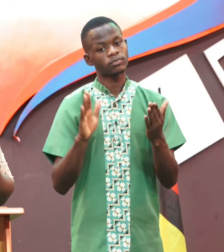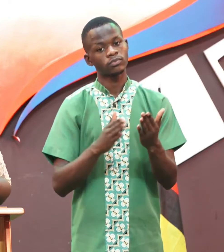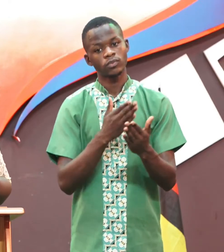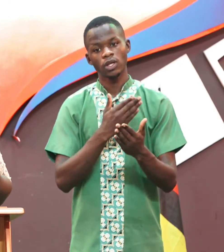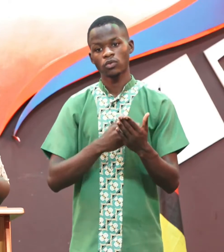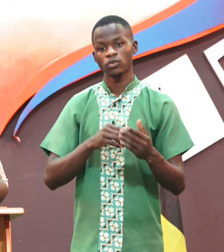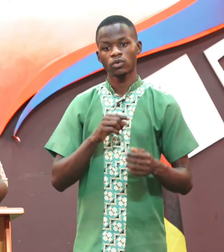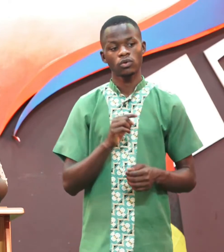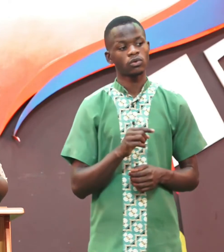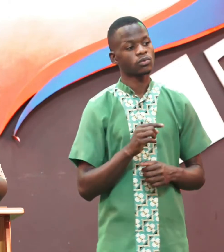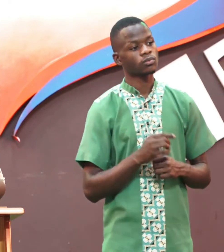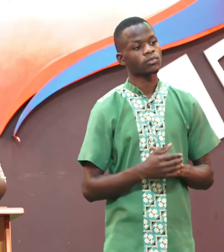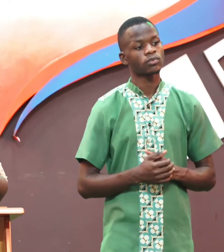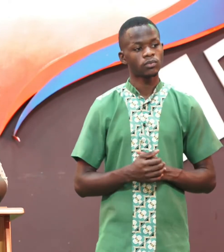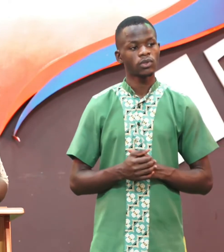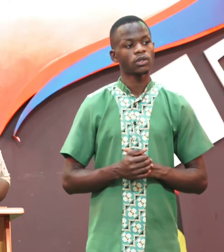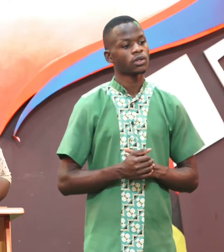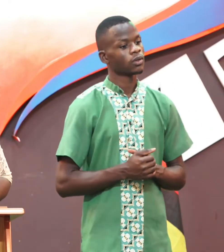katuyimbe bwe tutyo.